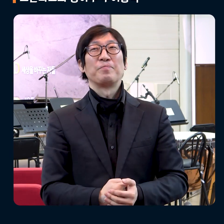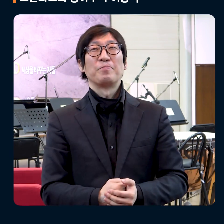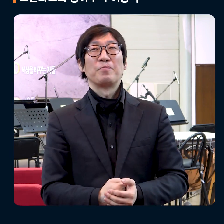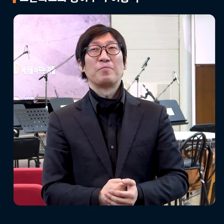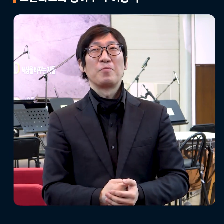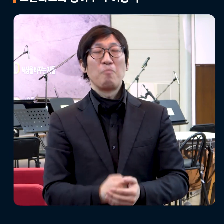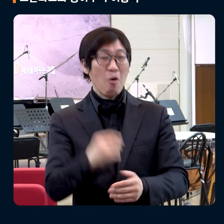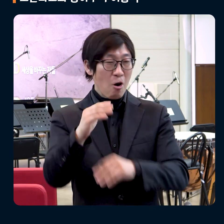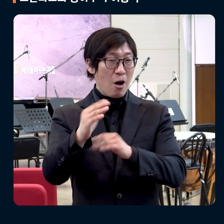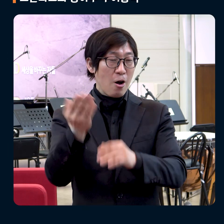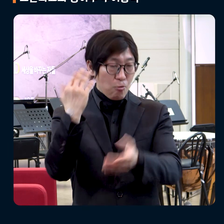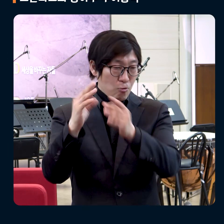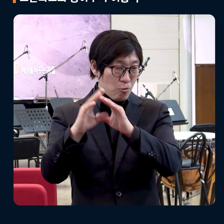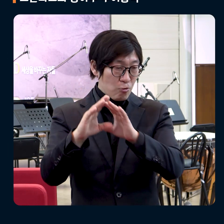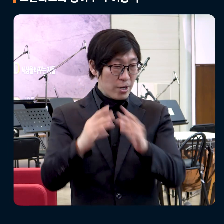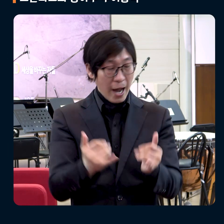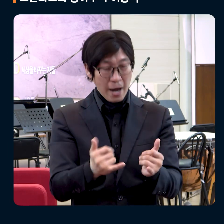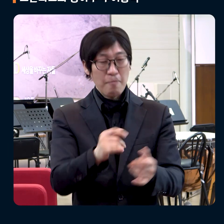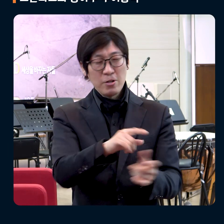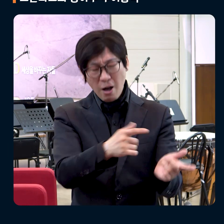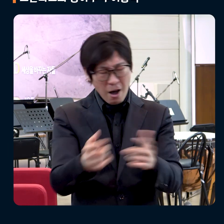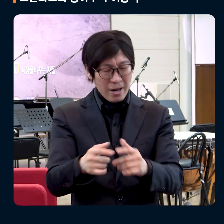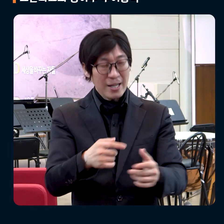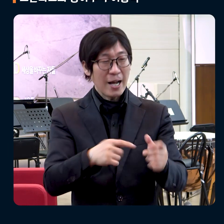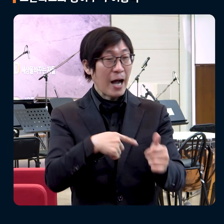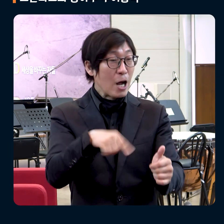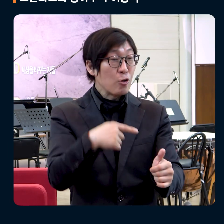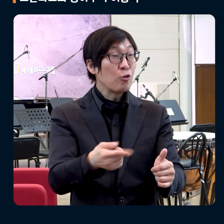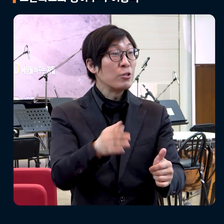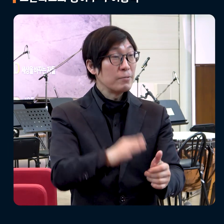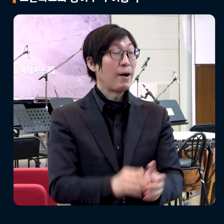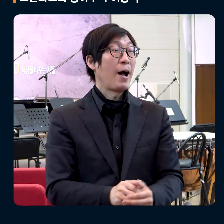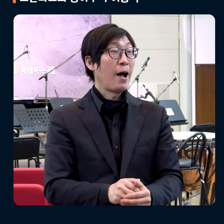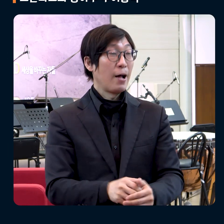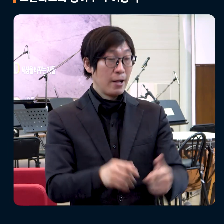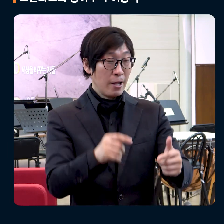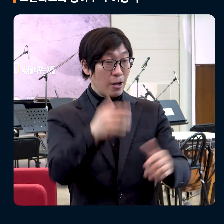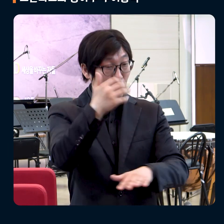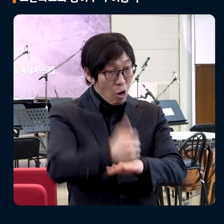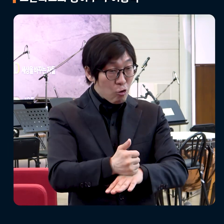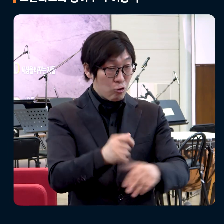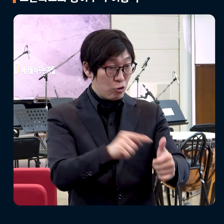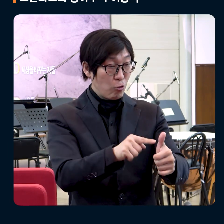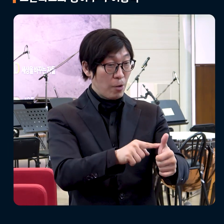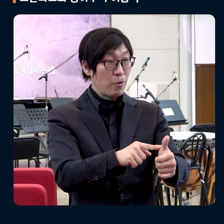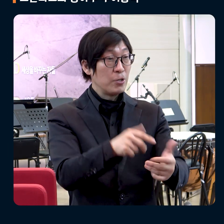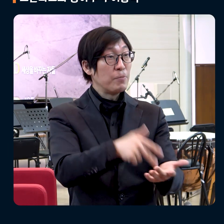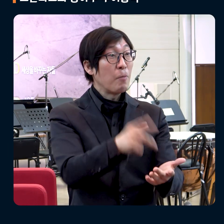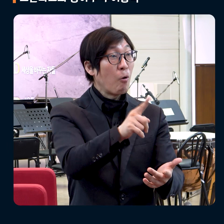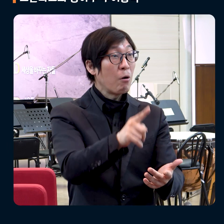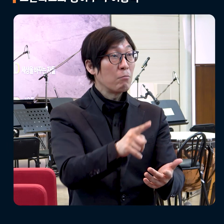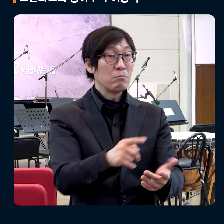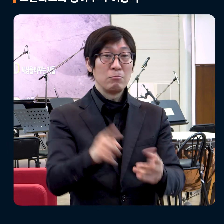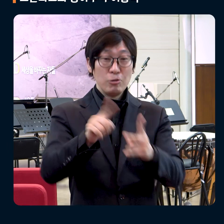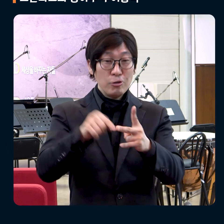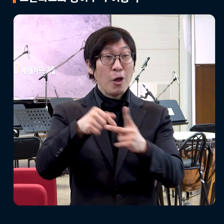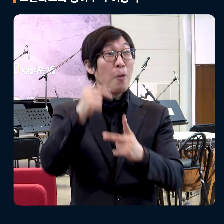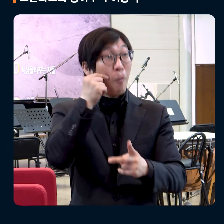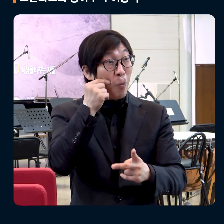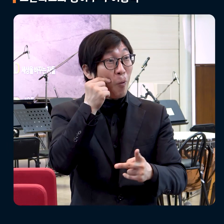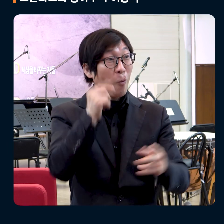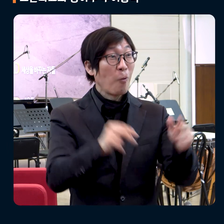자연현상으로 구약으로 복음의 정수로 가르쳐 주셨는데 결국은 니고데모가 떠나버렸습니다. 바람처럼